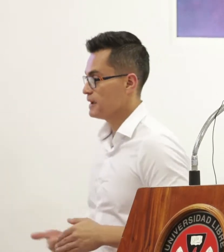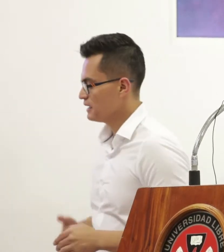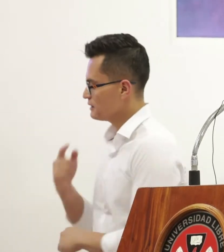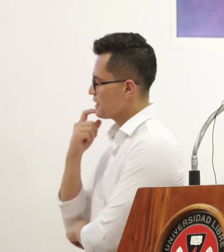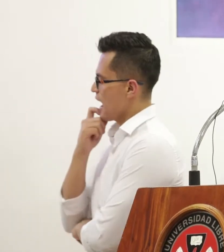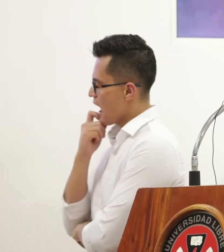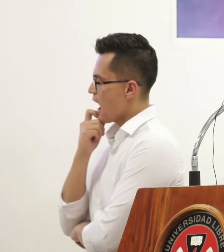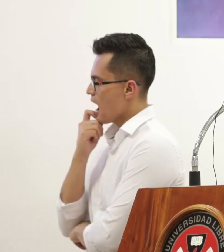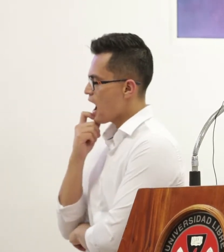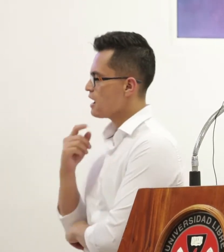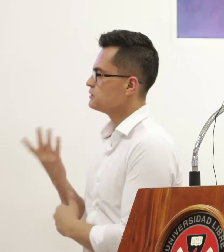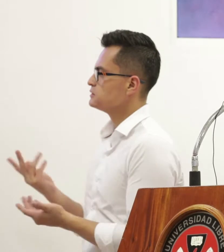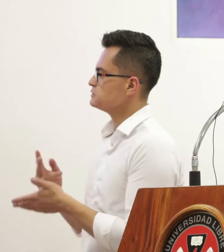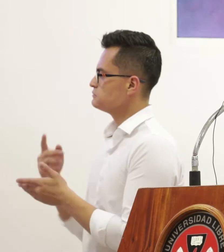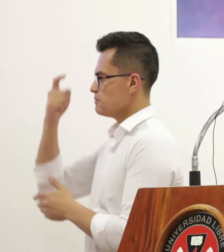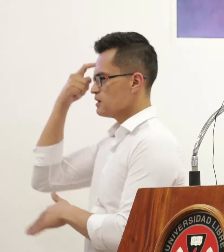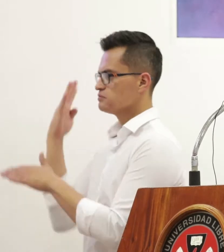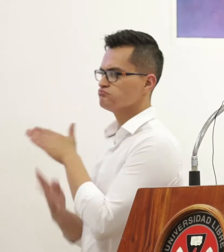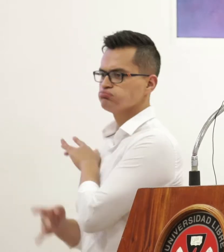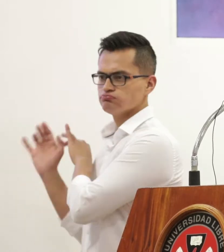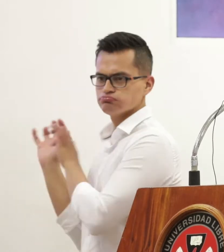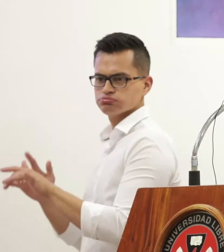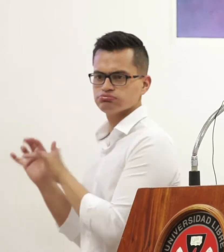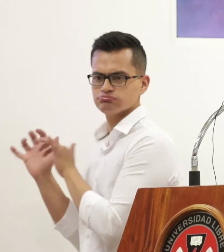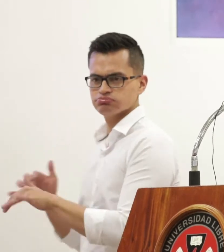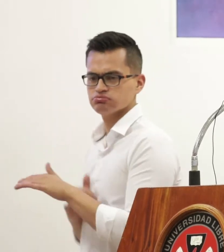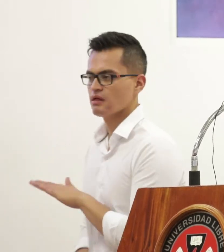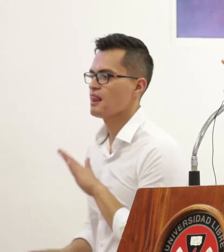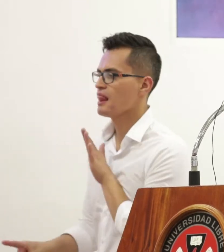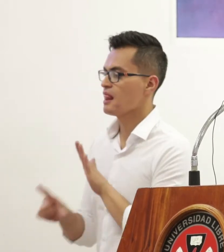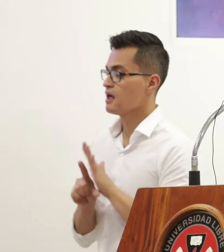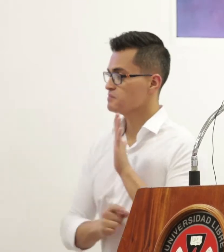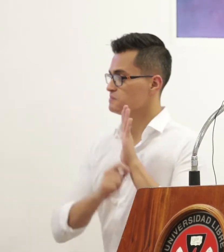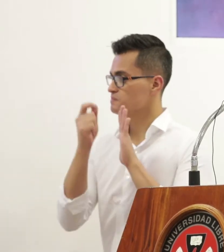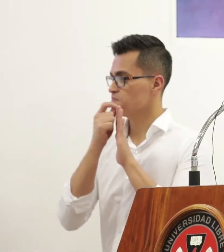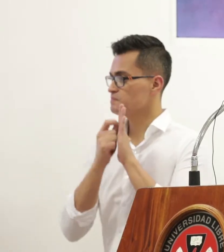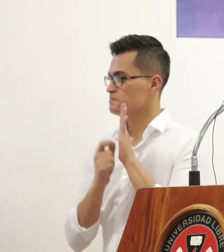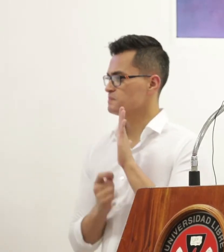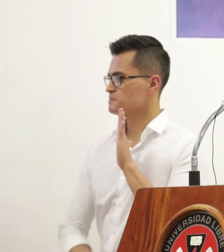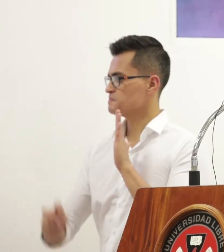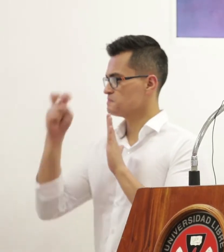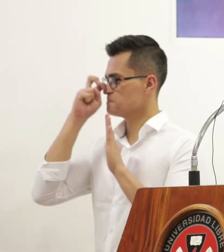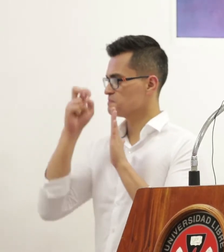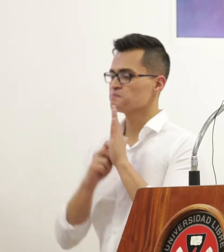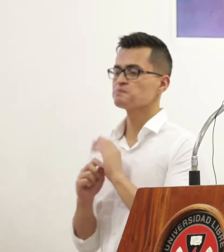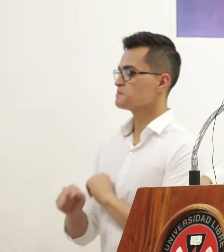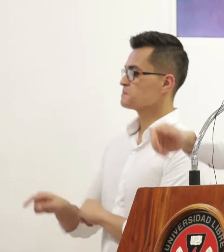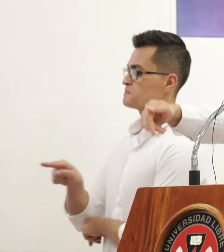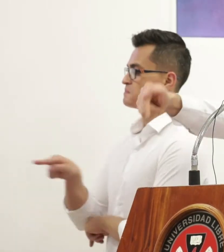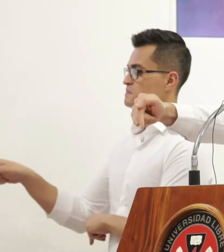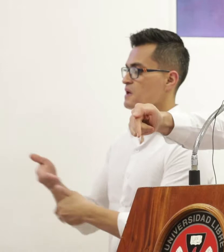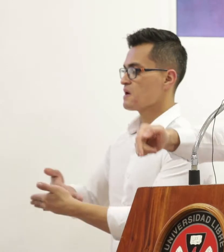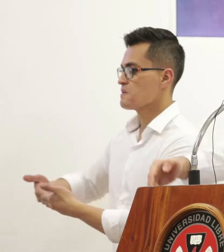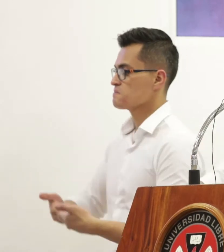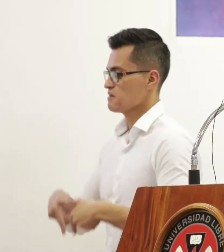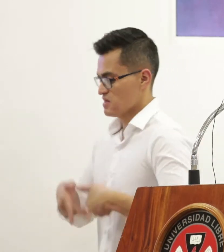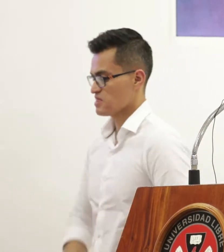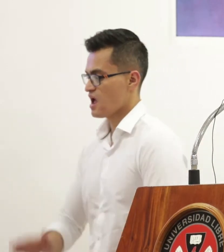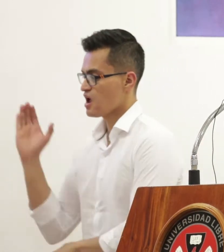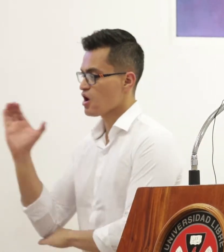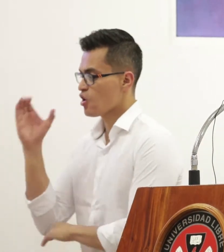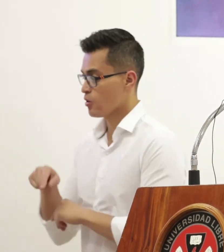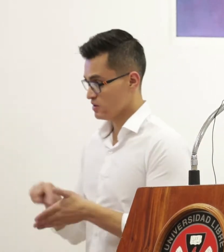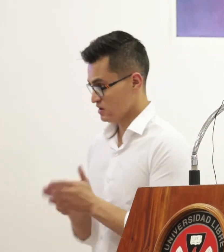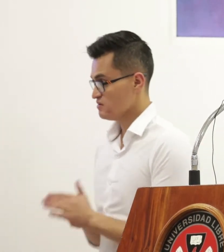de romper unas rigideces de la ley tradicionales que impedían darle la nacionalidad a esos bebés que nacieron en